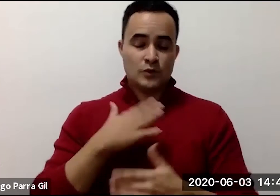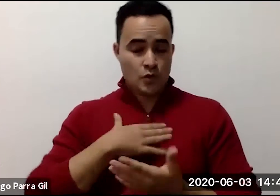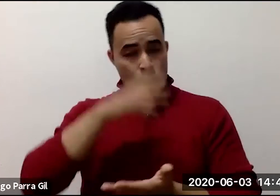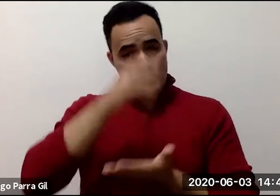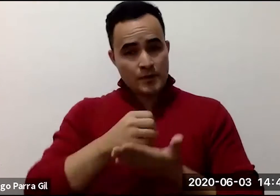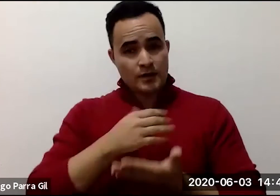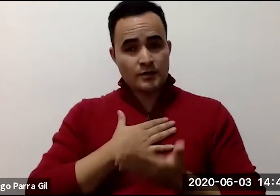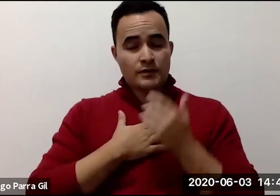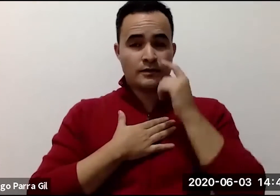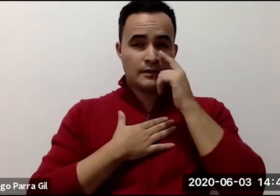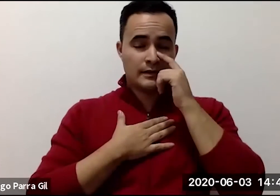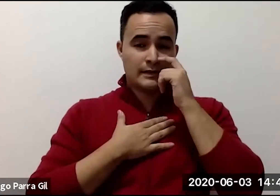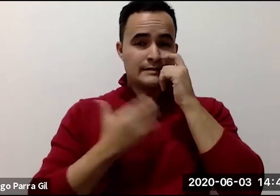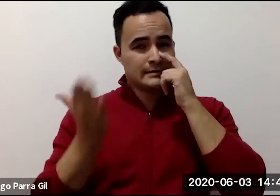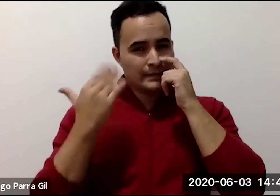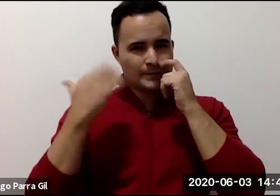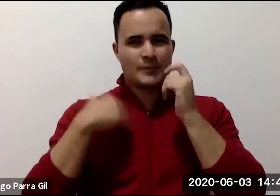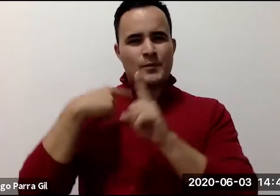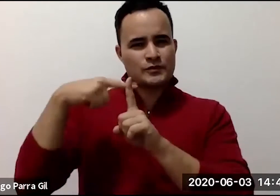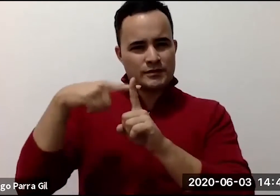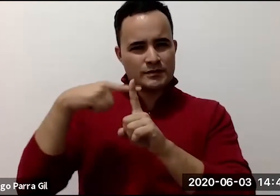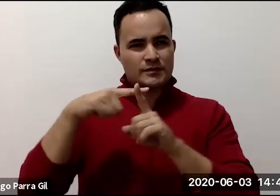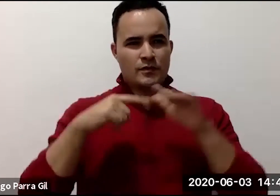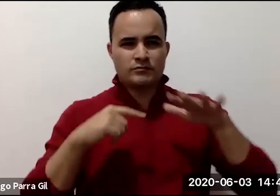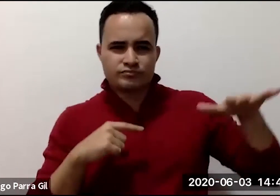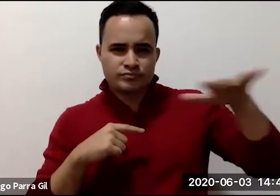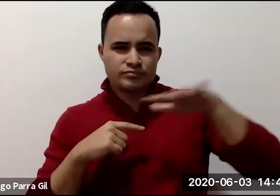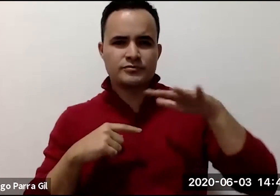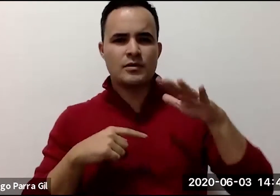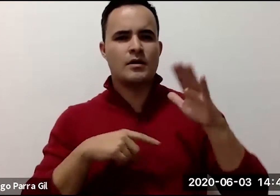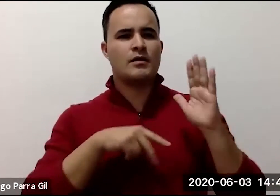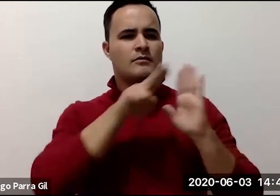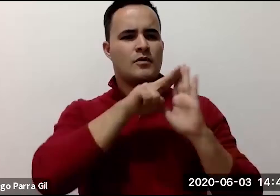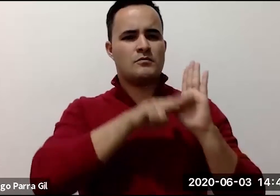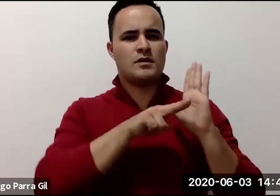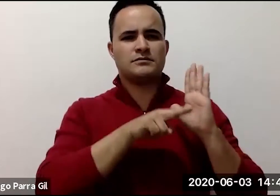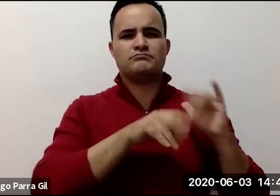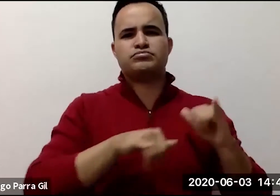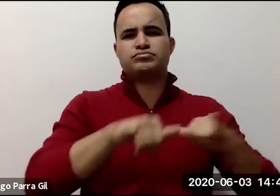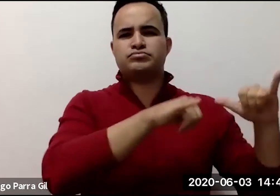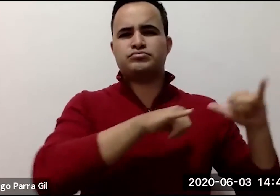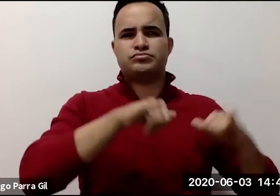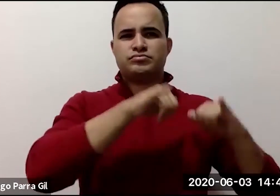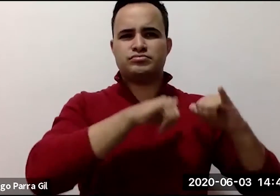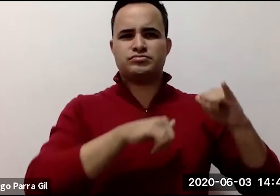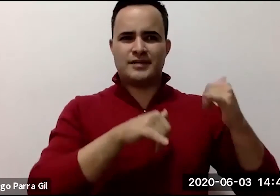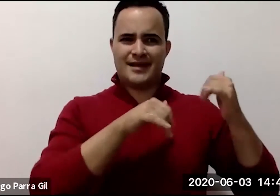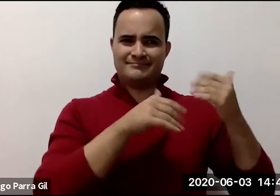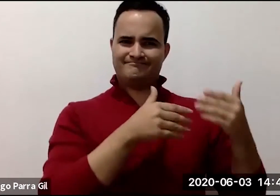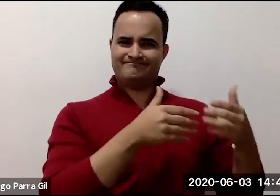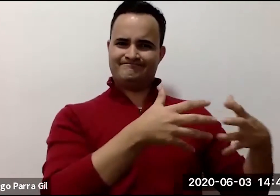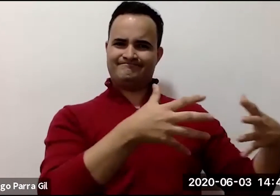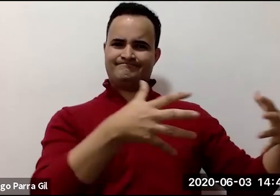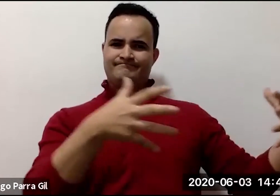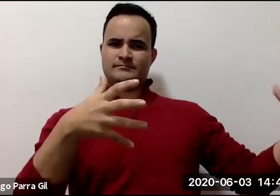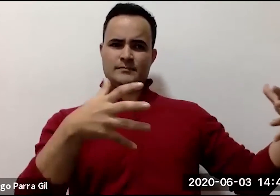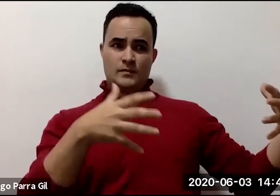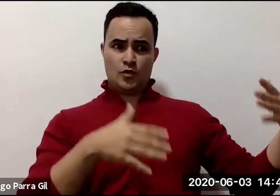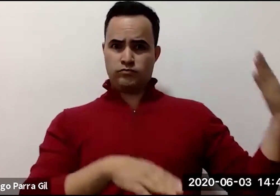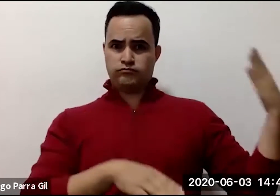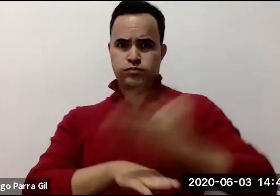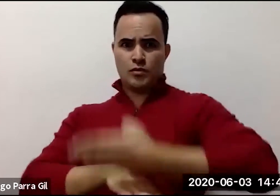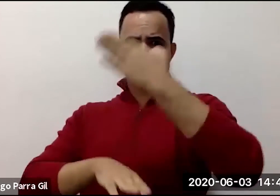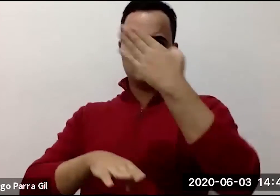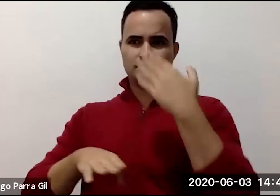esas normocracias no vayan a volverse en nuevos estados de excepción totalitarios, y en donde todas